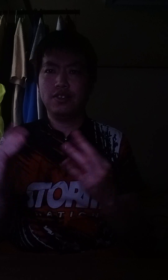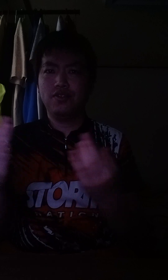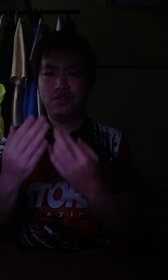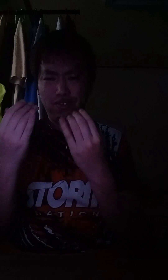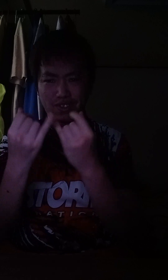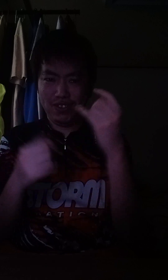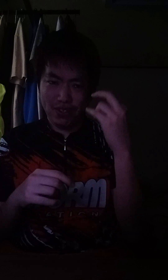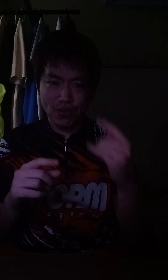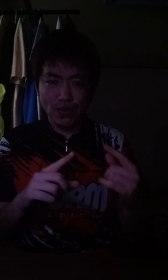같습니다.